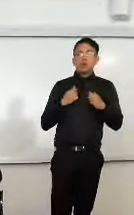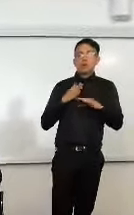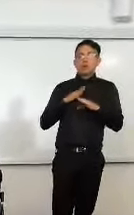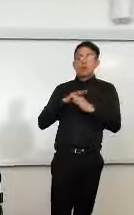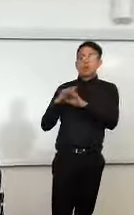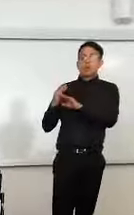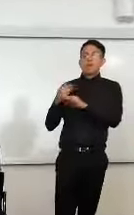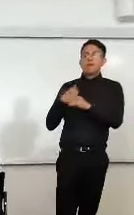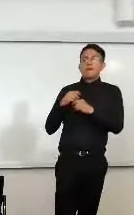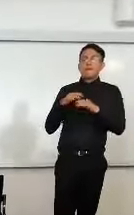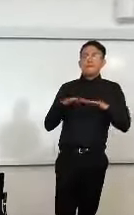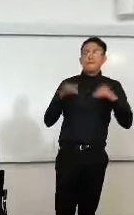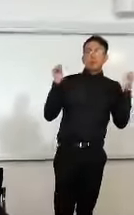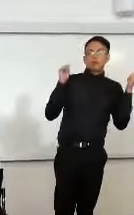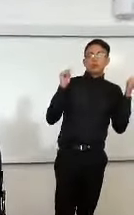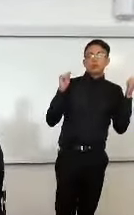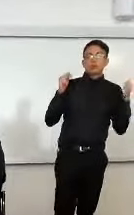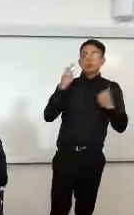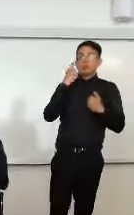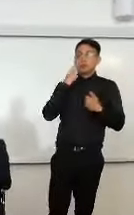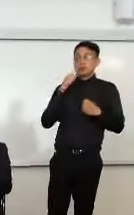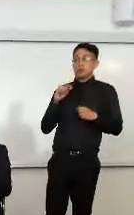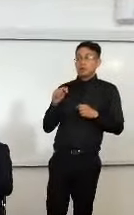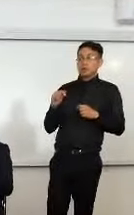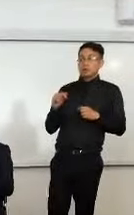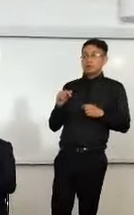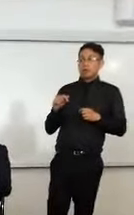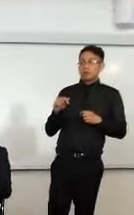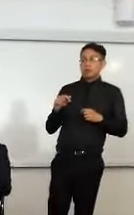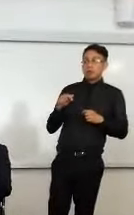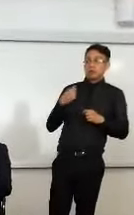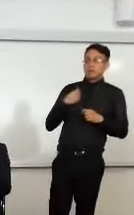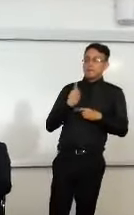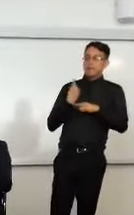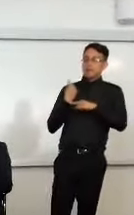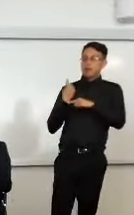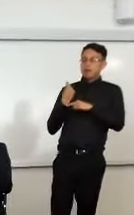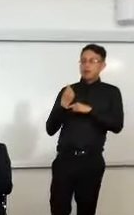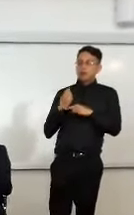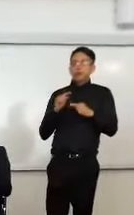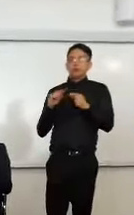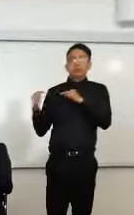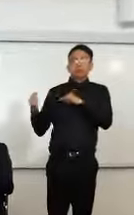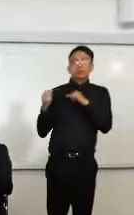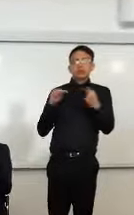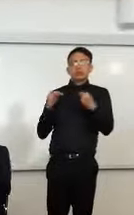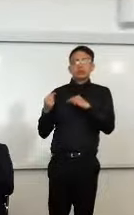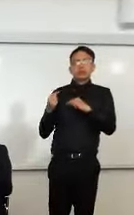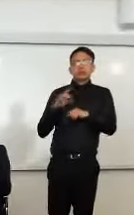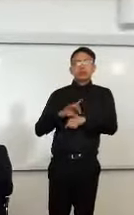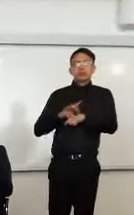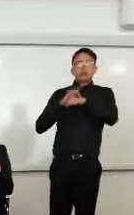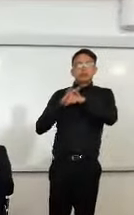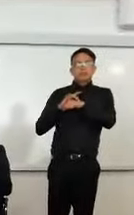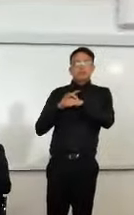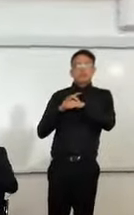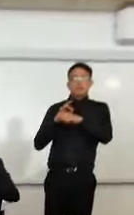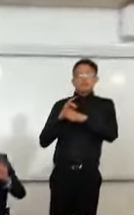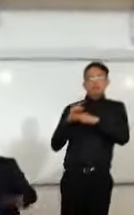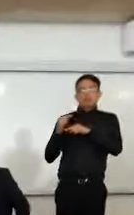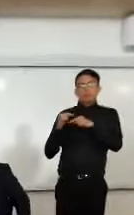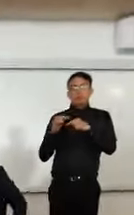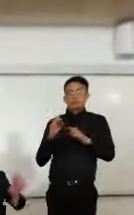procedimiento, pero no está a la mirada del que emite el consentimiento informado. Entonces, digamos, esa fue una discusión fuerte y ahí necesitamos decir,